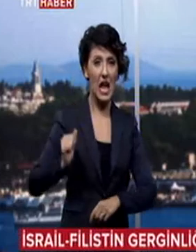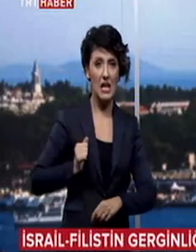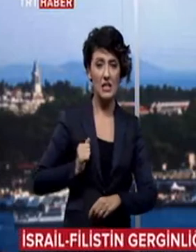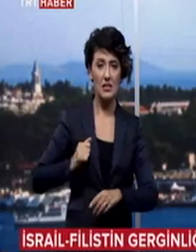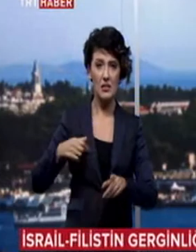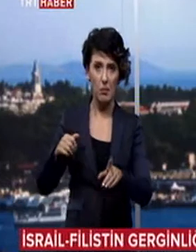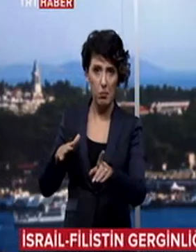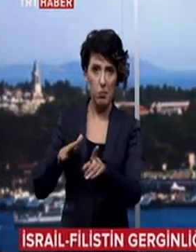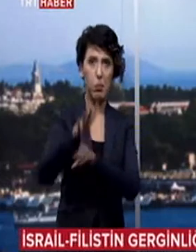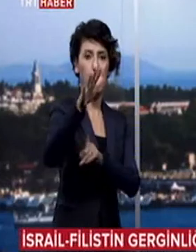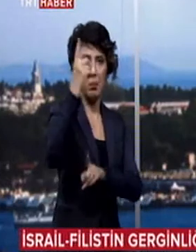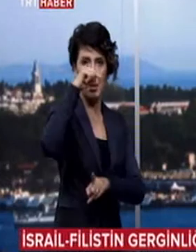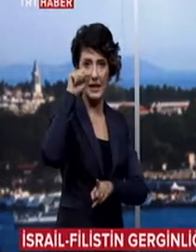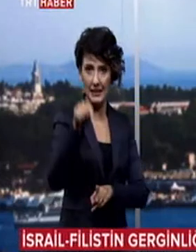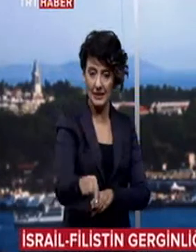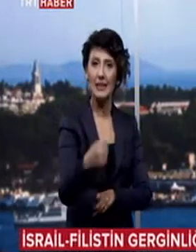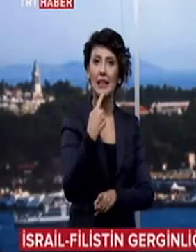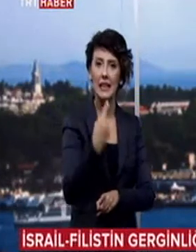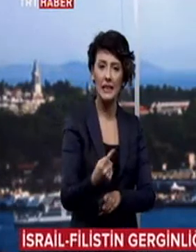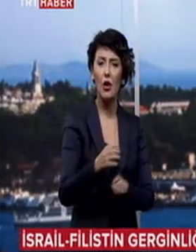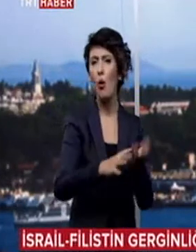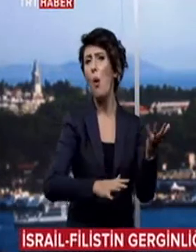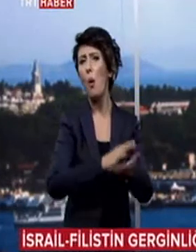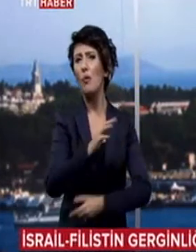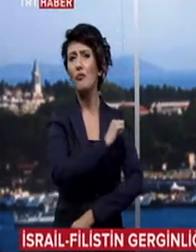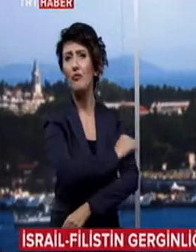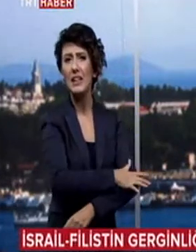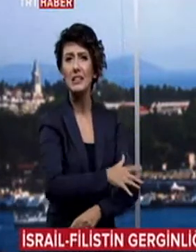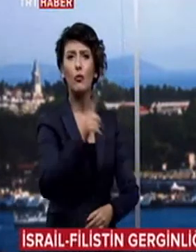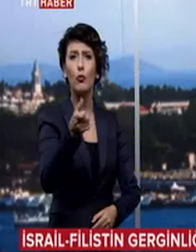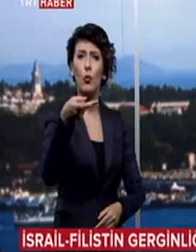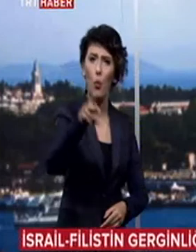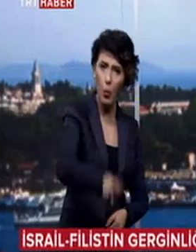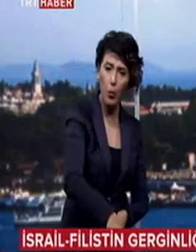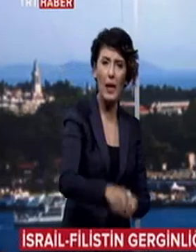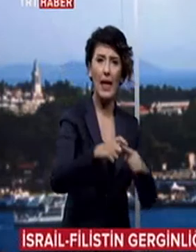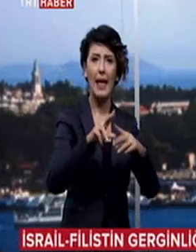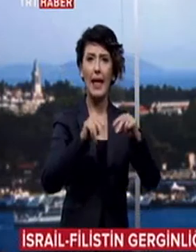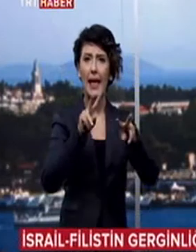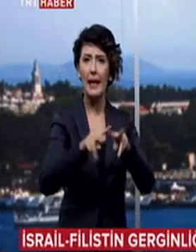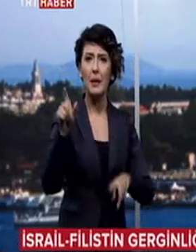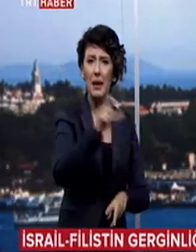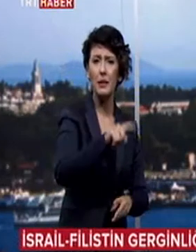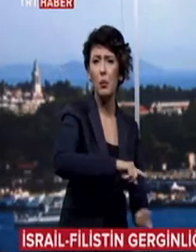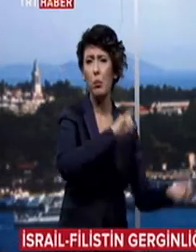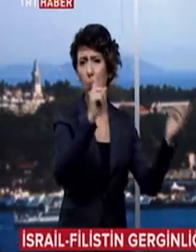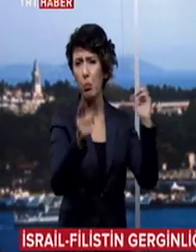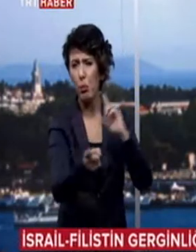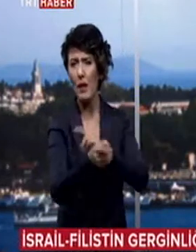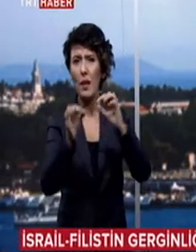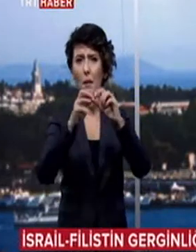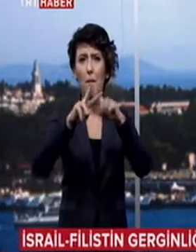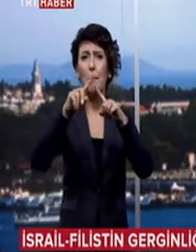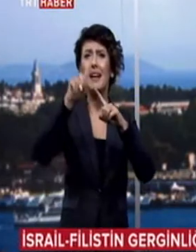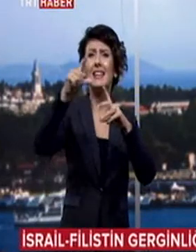İsrailli askerlerin üzerine sürdüğü iddia edildi. Olayda Filistinli vurularak öldürüldü. Ekim ayından bu yana